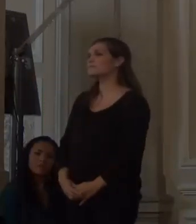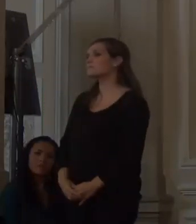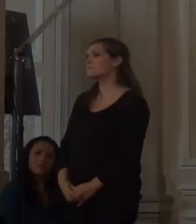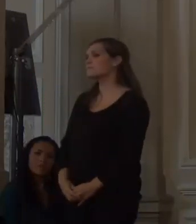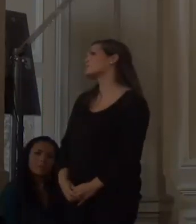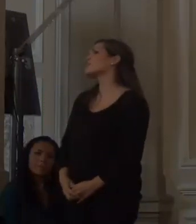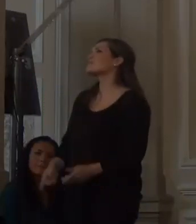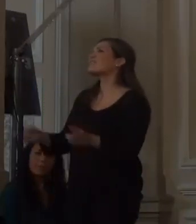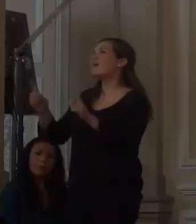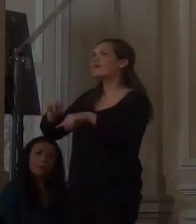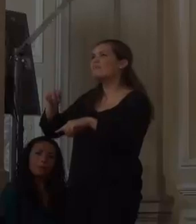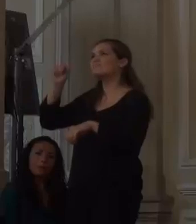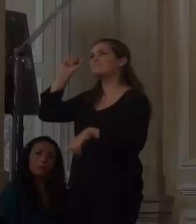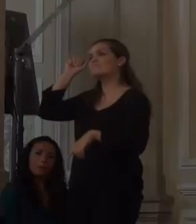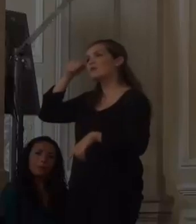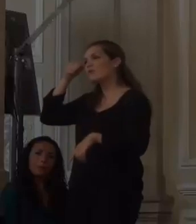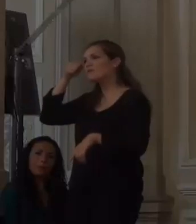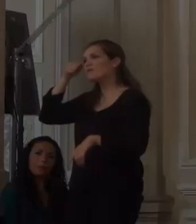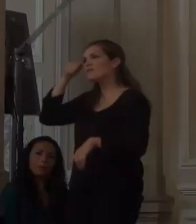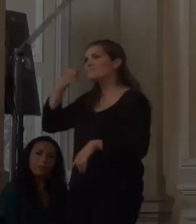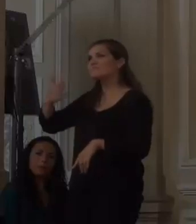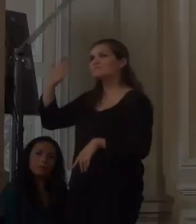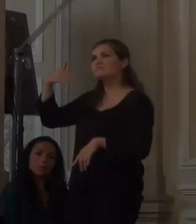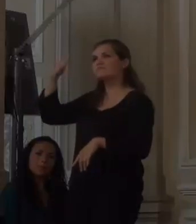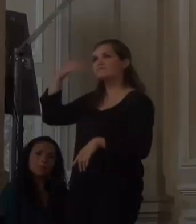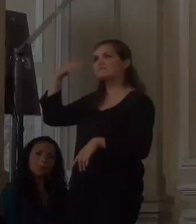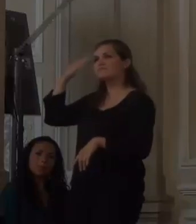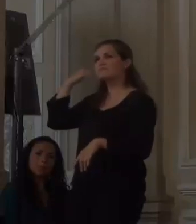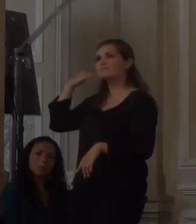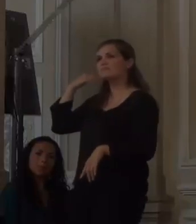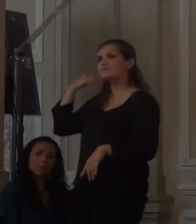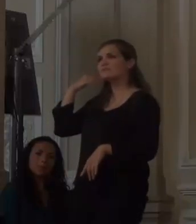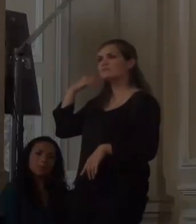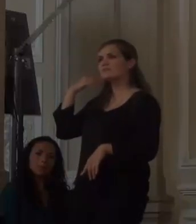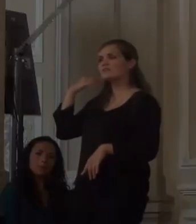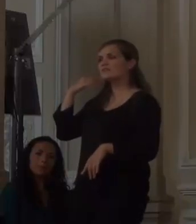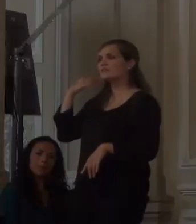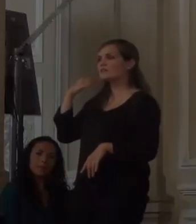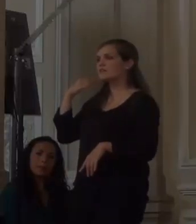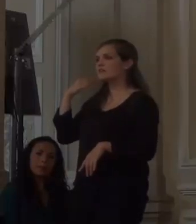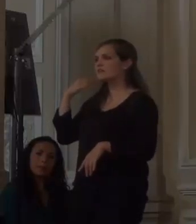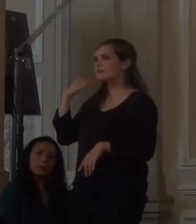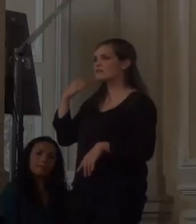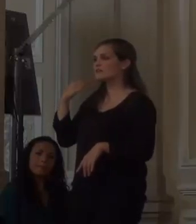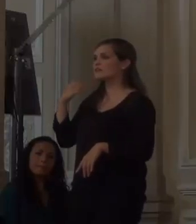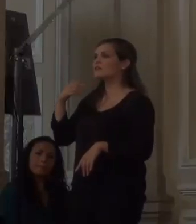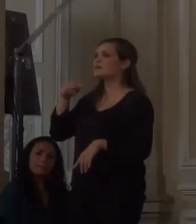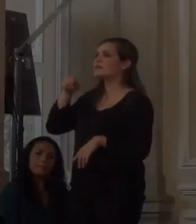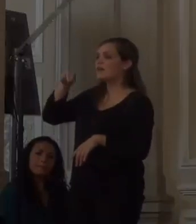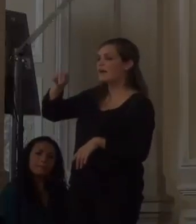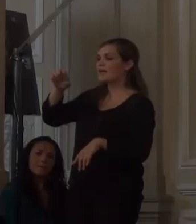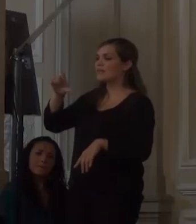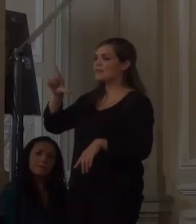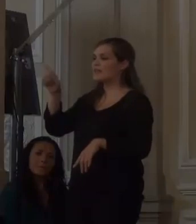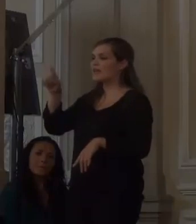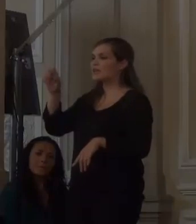También se me viene a la mente la historia de alguien que yo aprecio mucho, Nelson